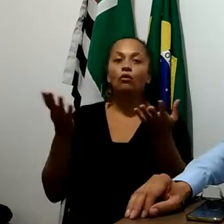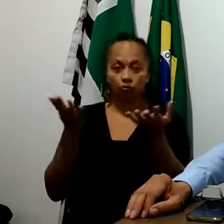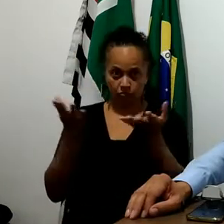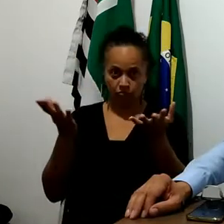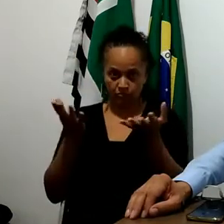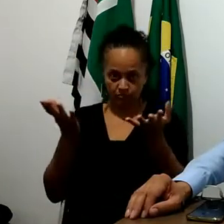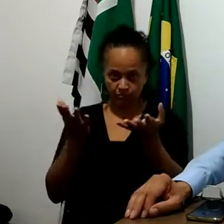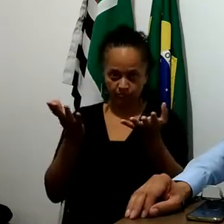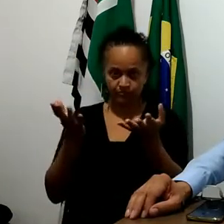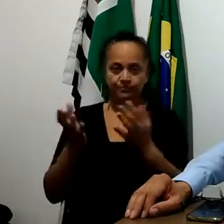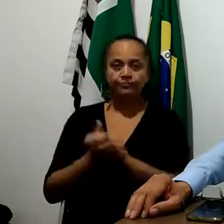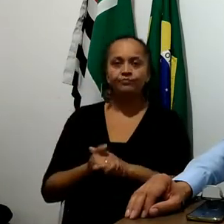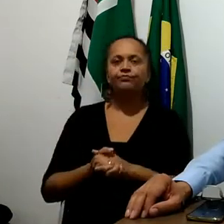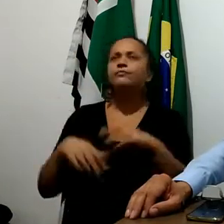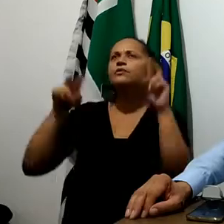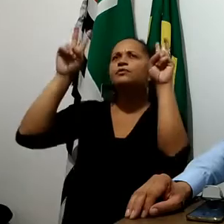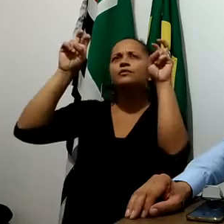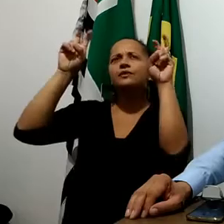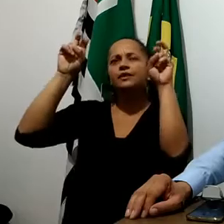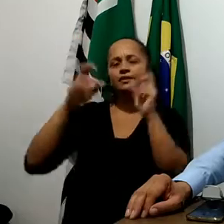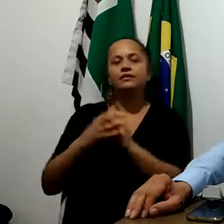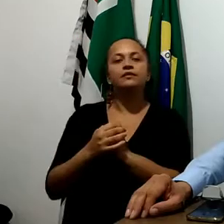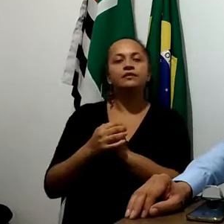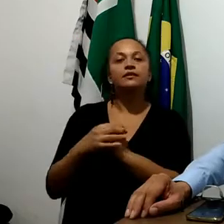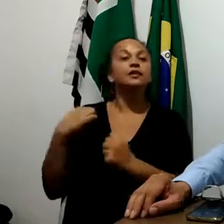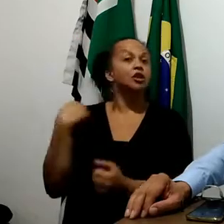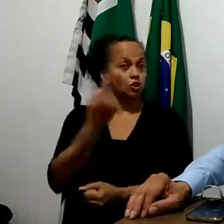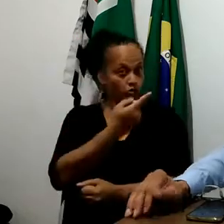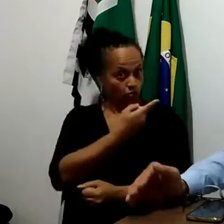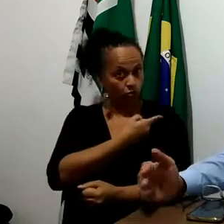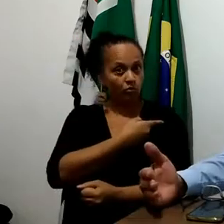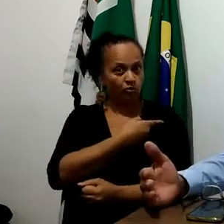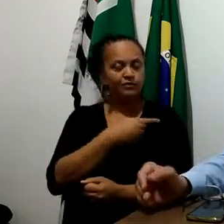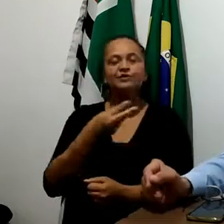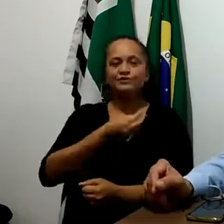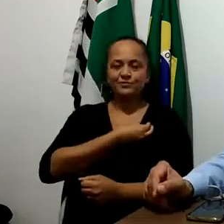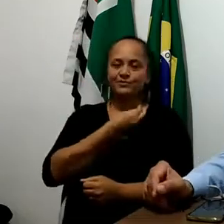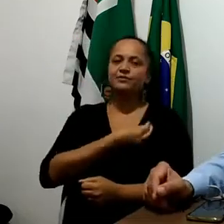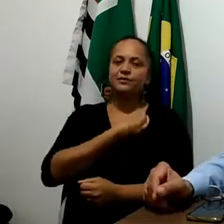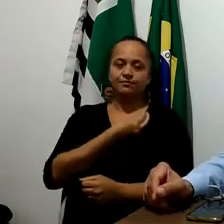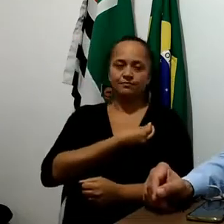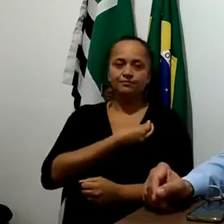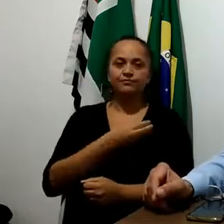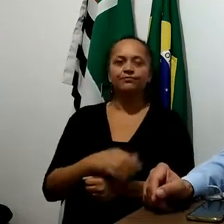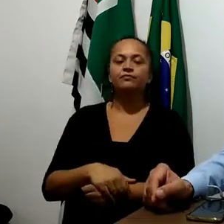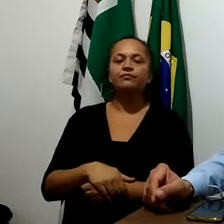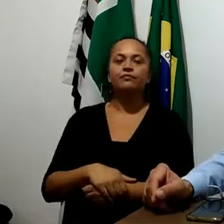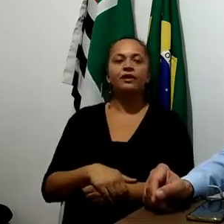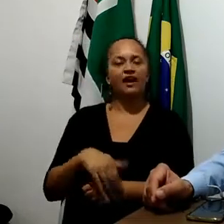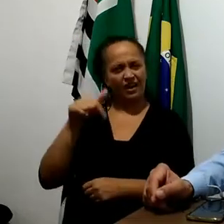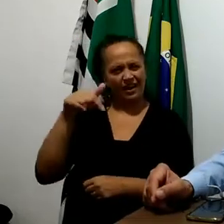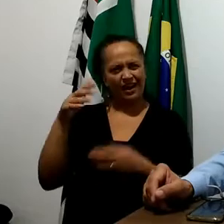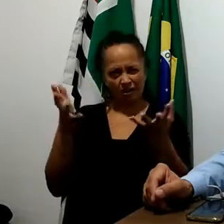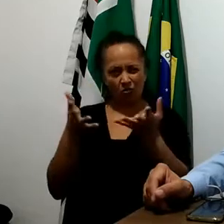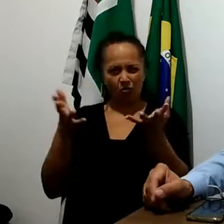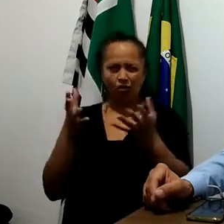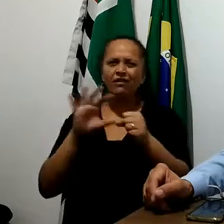um tema onde todos nós vivemos, principalmente nesse período de pandemia, né? Que